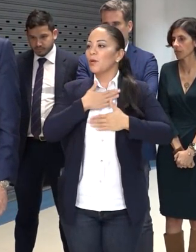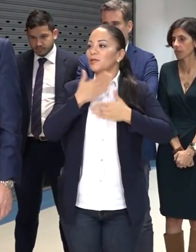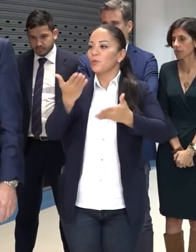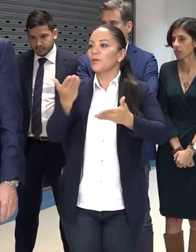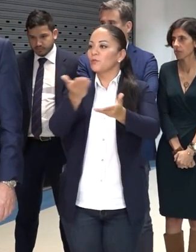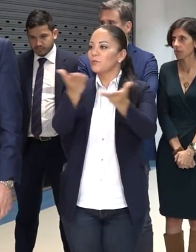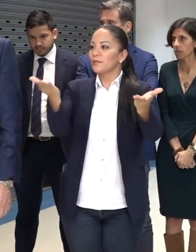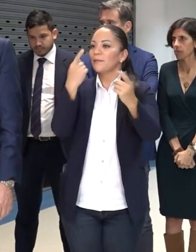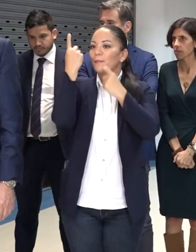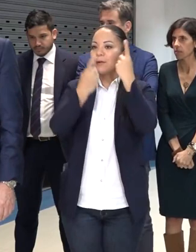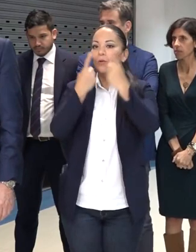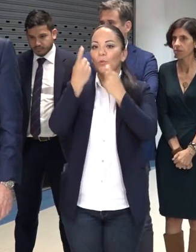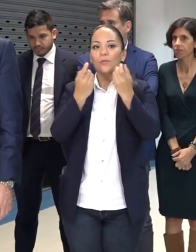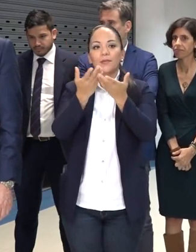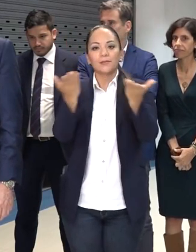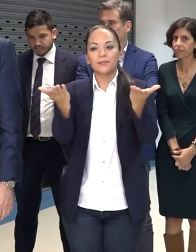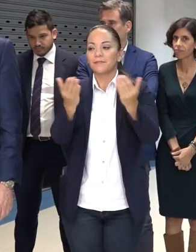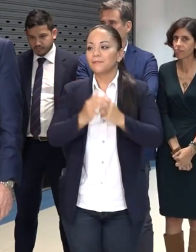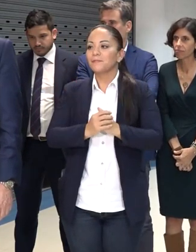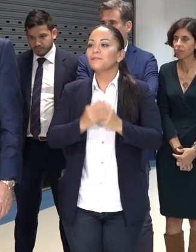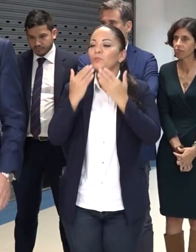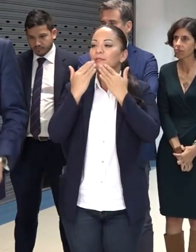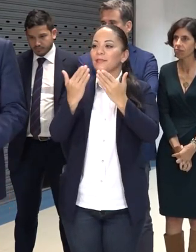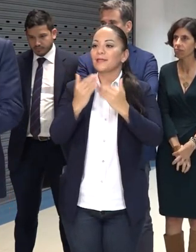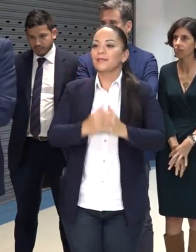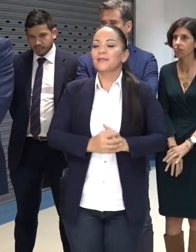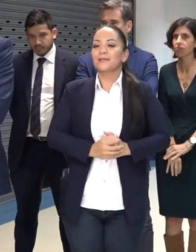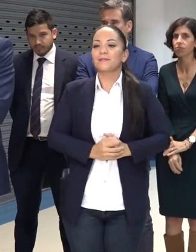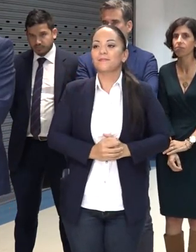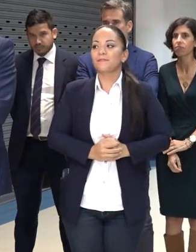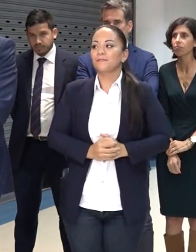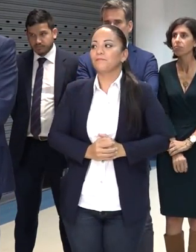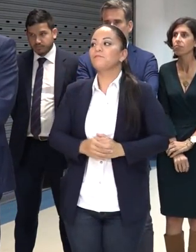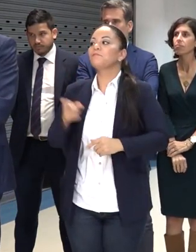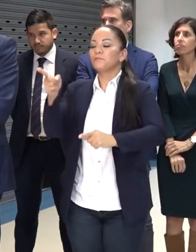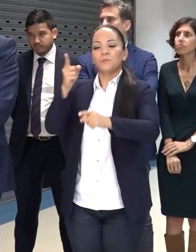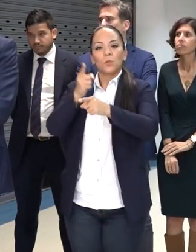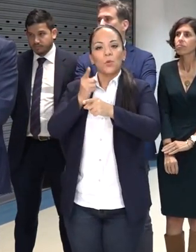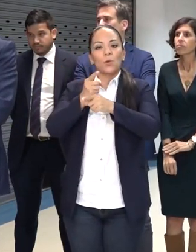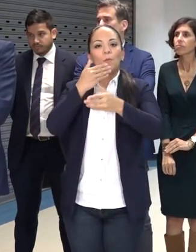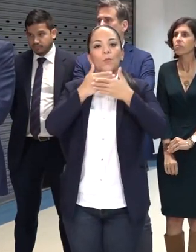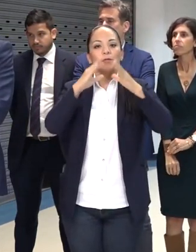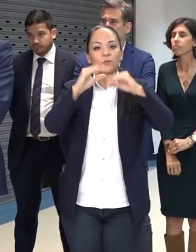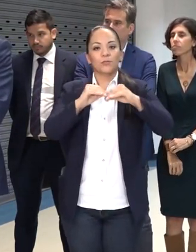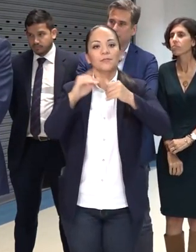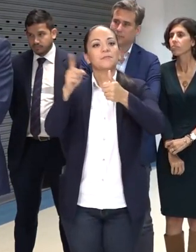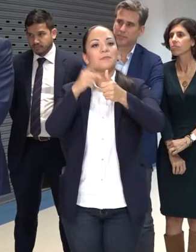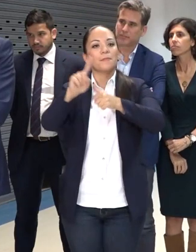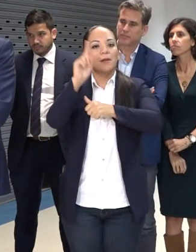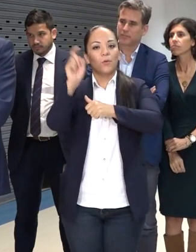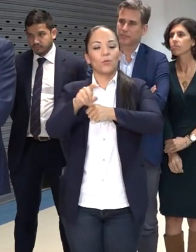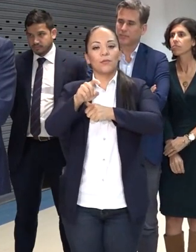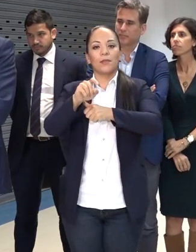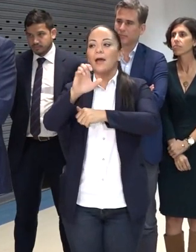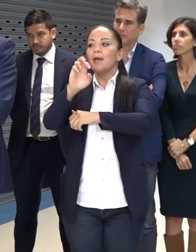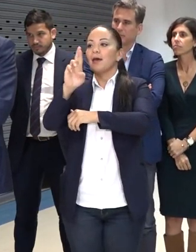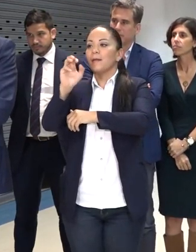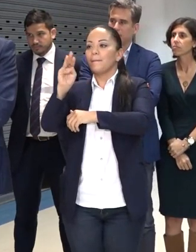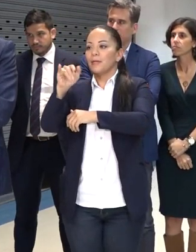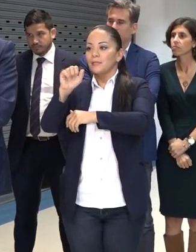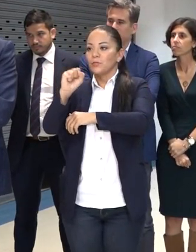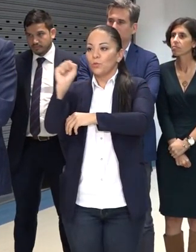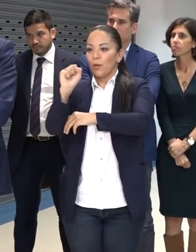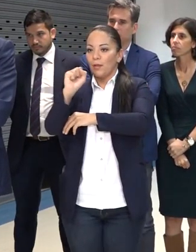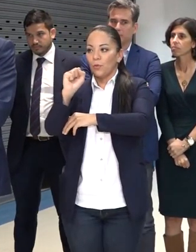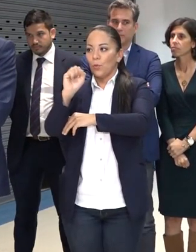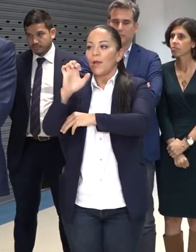las órdenes para las preguntas que ustedes puedan tener. Muchas gracias. Efectivamente, buenas noches. Pregunta en primer lugar Hermes Solano de